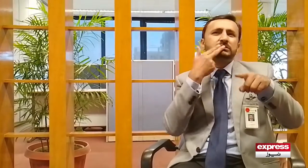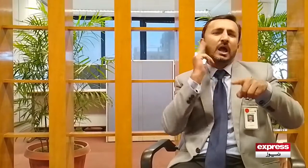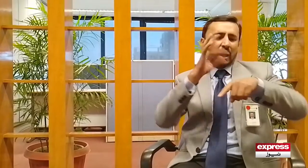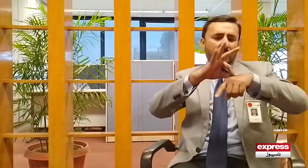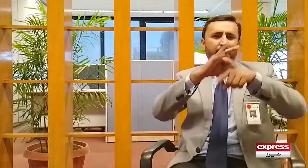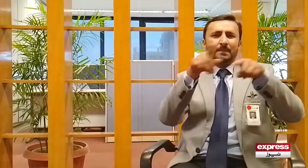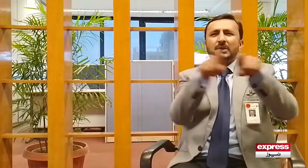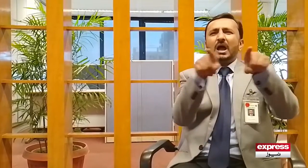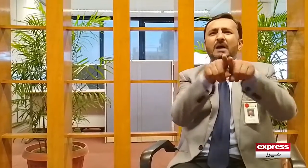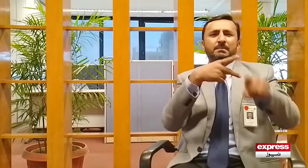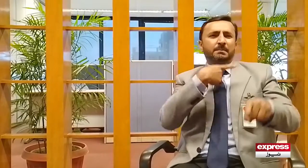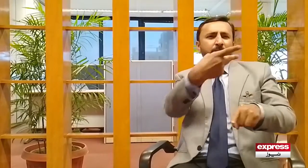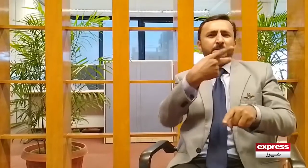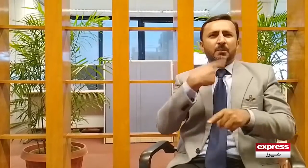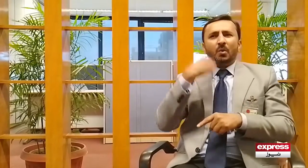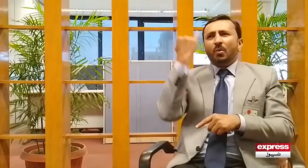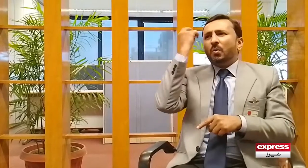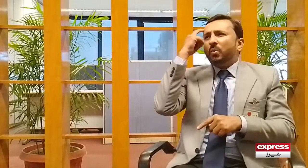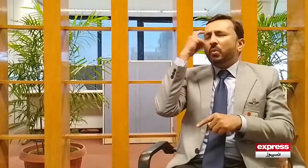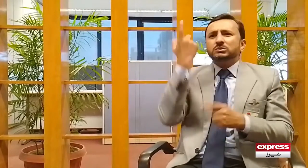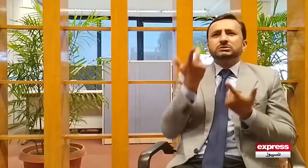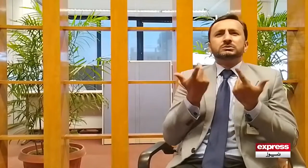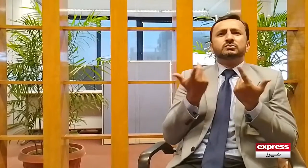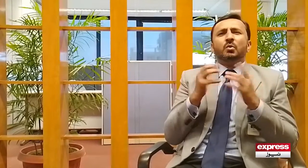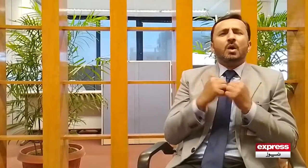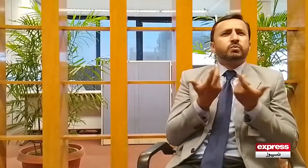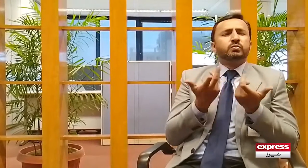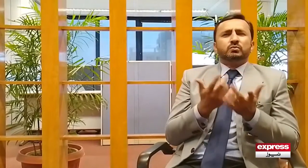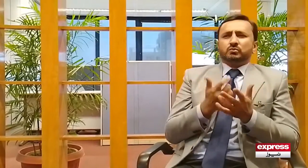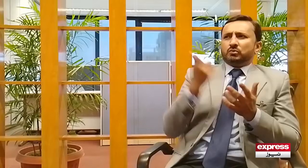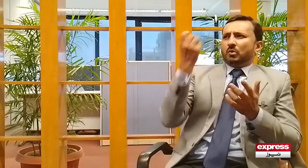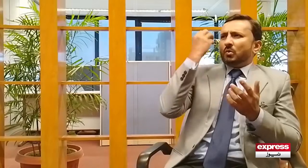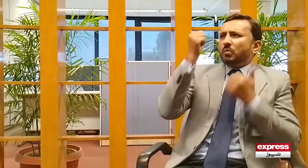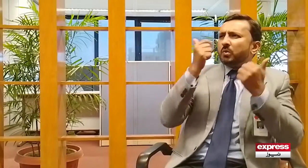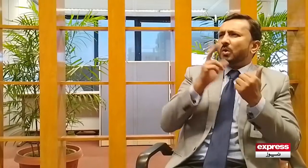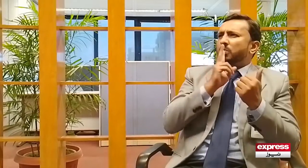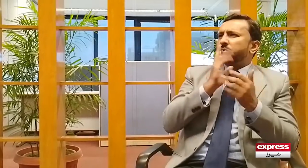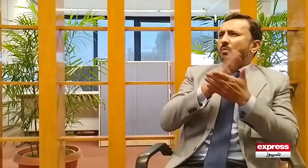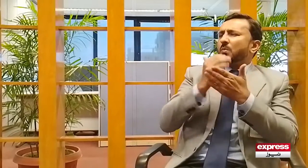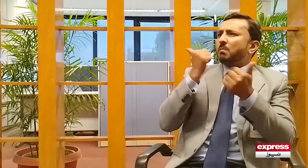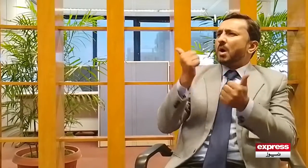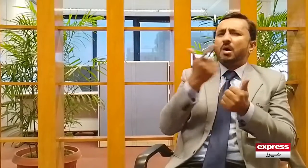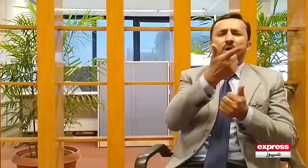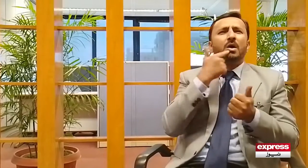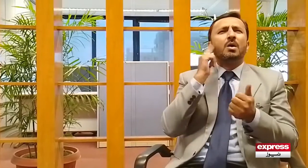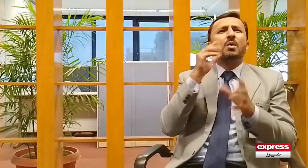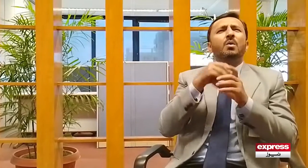मेरी स्टिल तबीयत भी ख़राब हो गई थी मुझे याद है, बट स्टिल मुझे था कि नहीं मुझे करना है, बिकॉज स्ट्रेस्ड आउट इतना ज़्यादा हो गया था कि जॉब मिलेगी नहीं